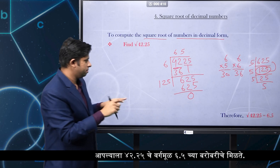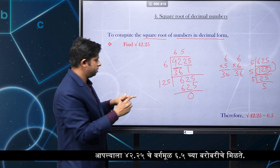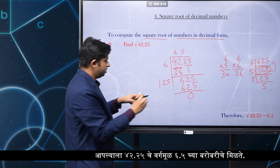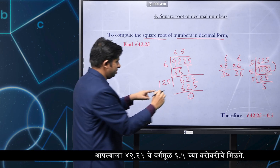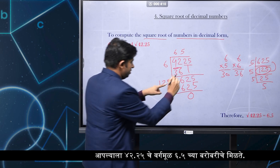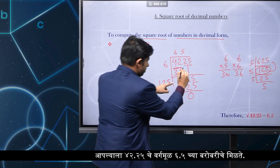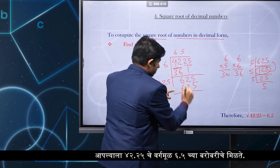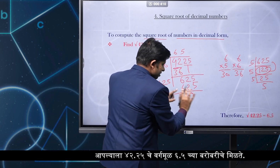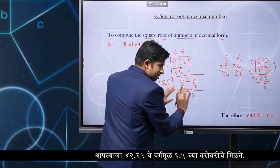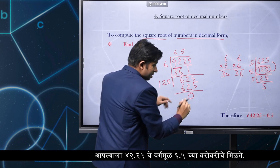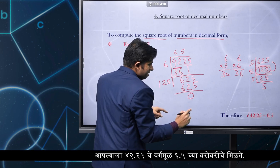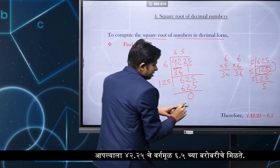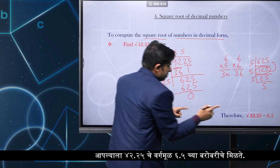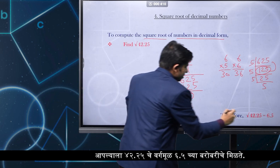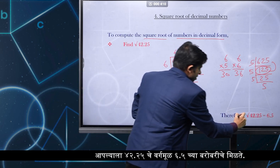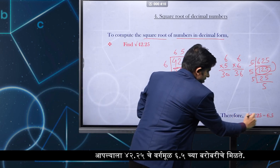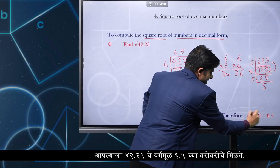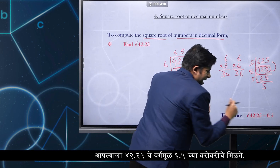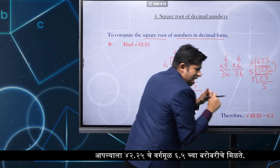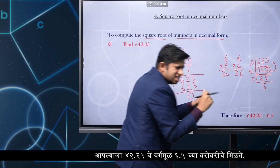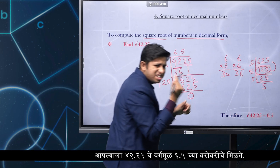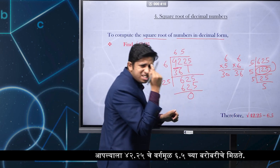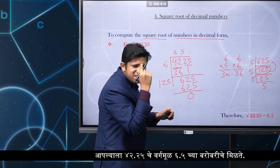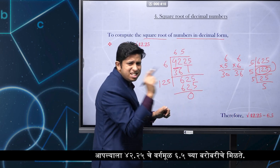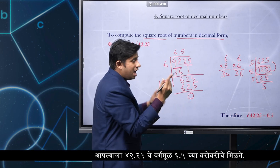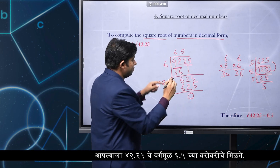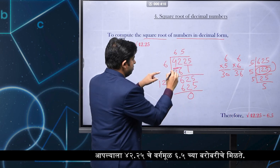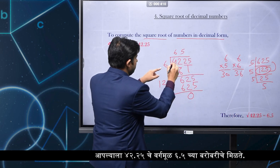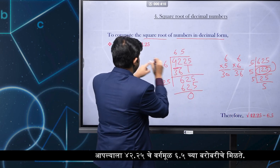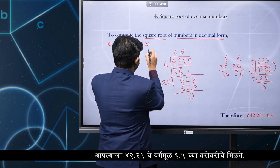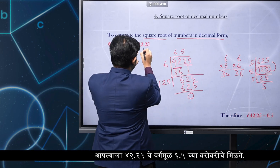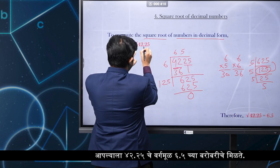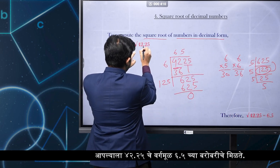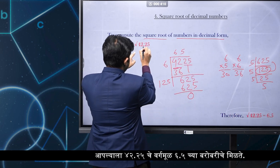आपल्याला 42.25 चे वर्गमूळ 6.5 च्या बरोबरीचे मिळते.